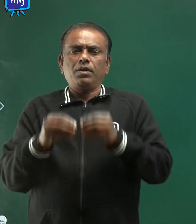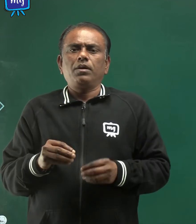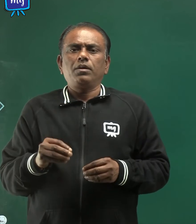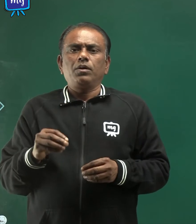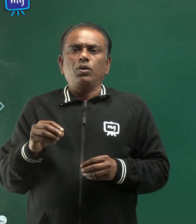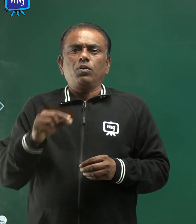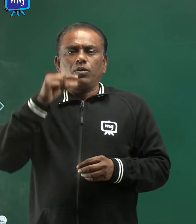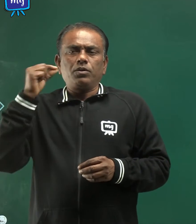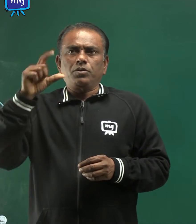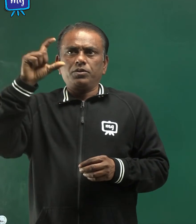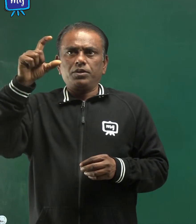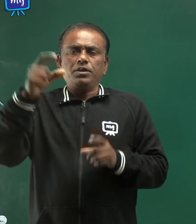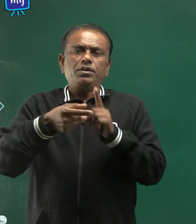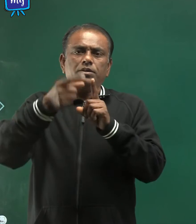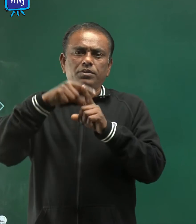व C से